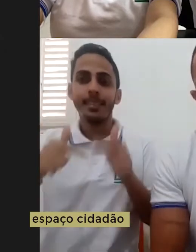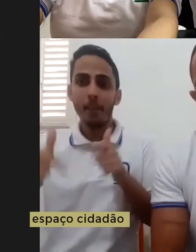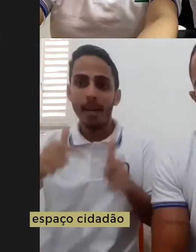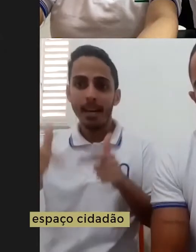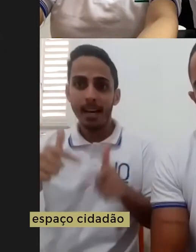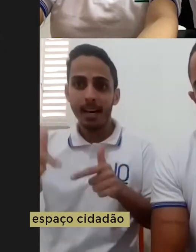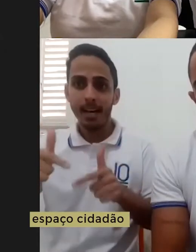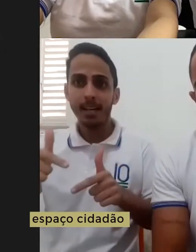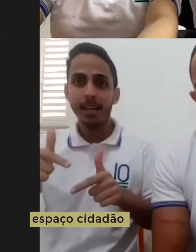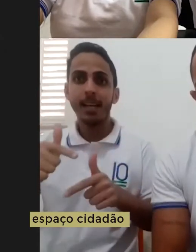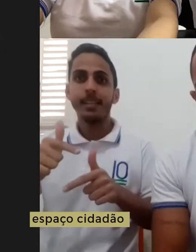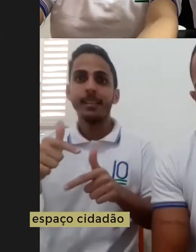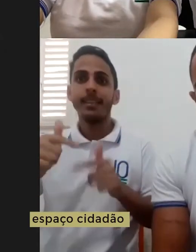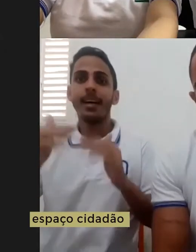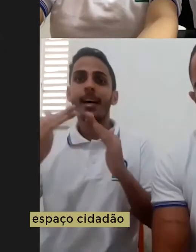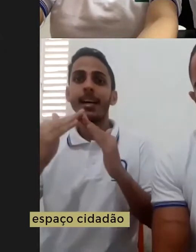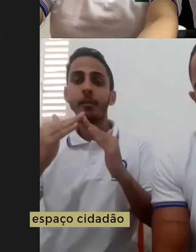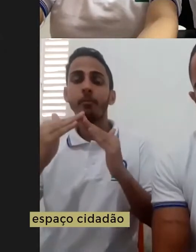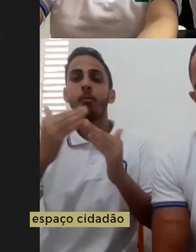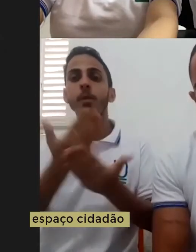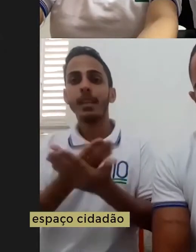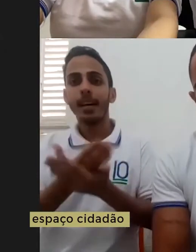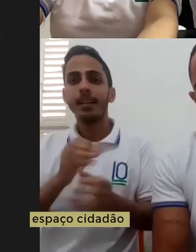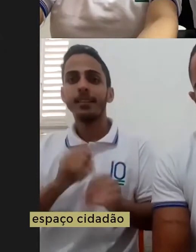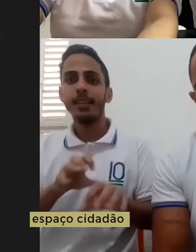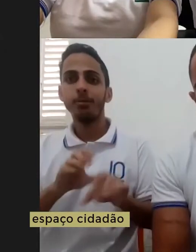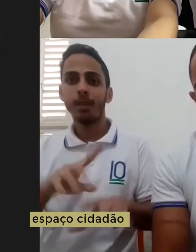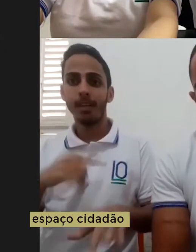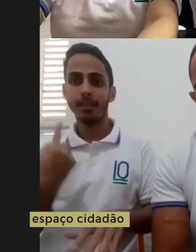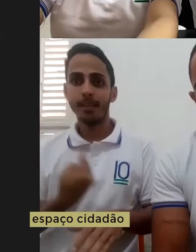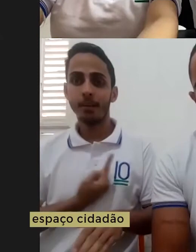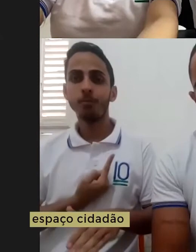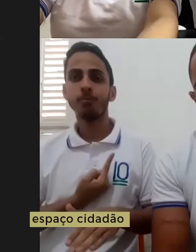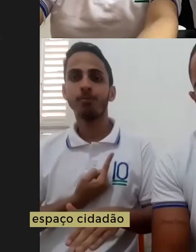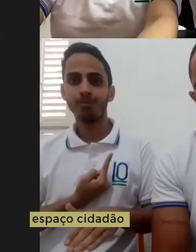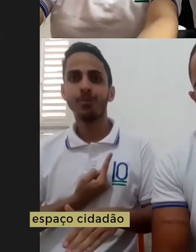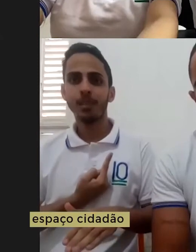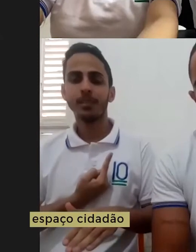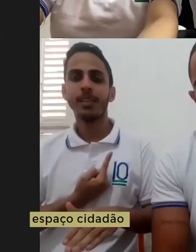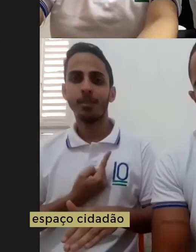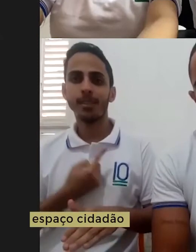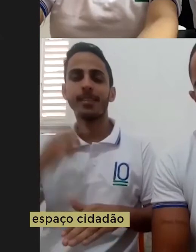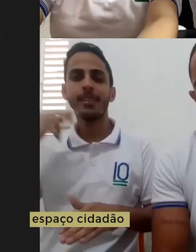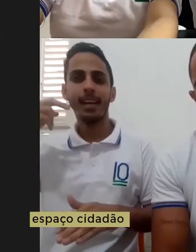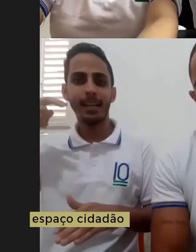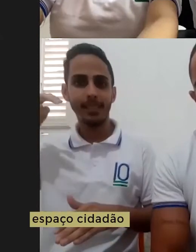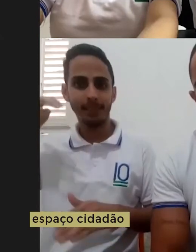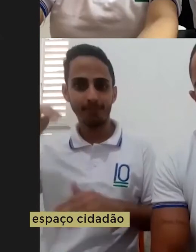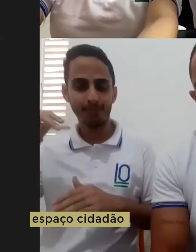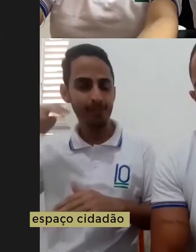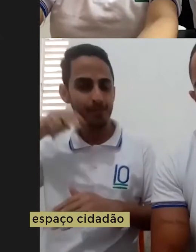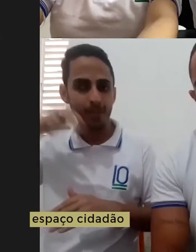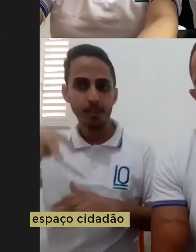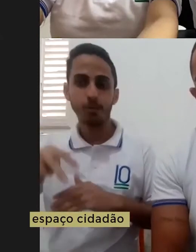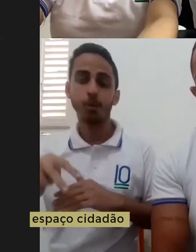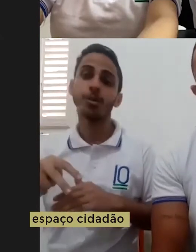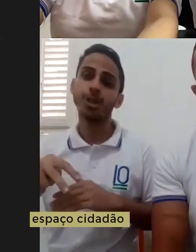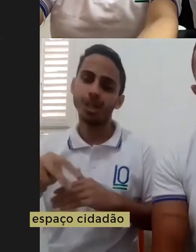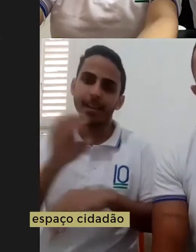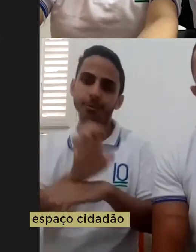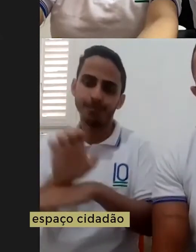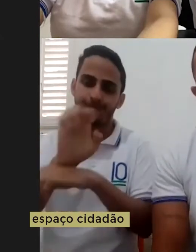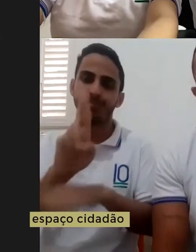de trabalhar na rede pública de educação da nossa cidade, do